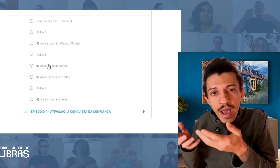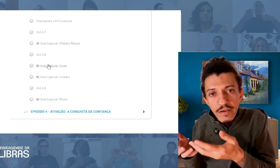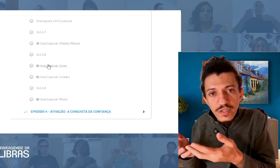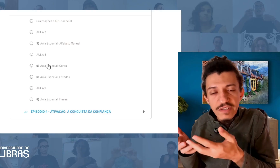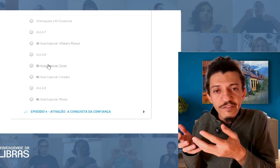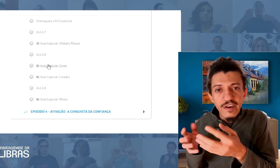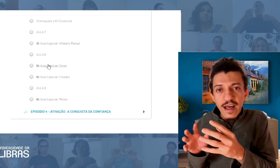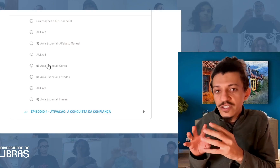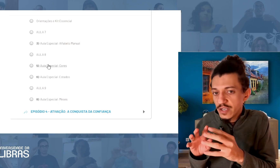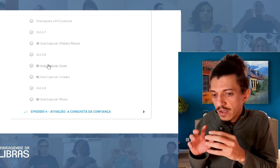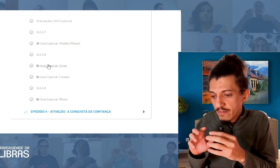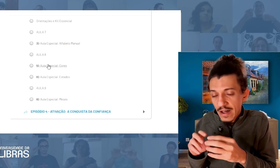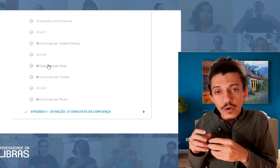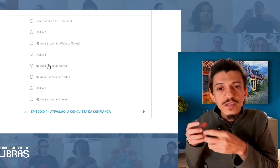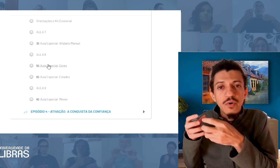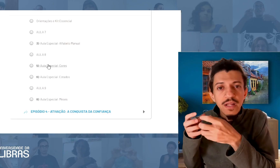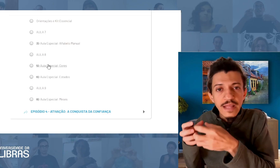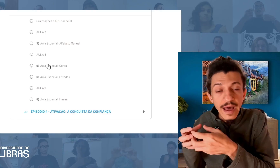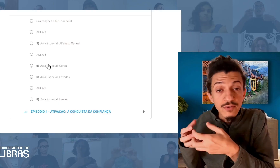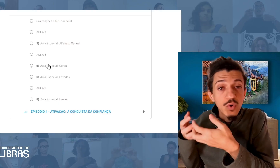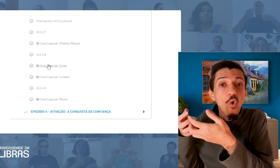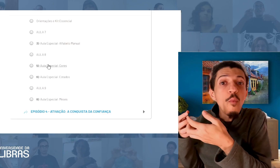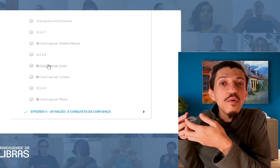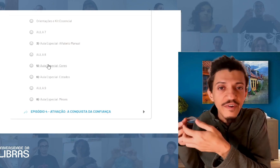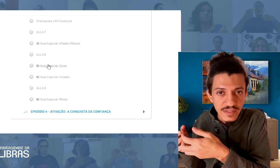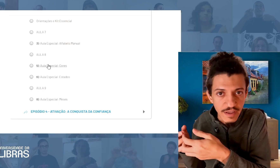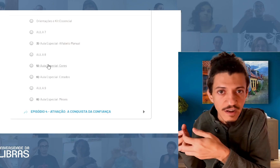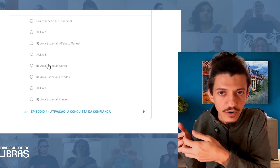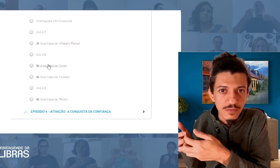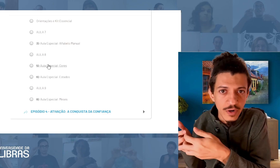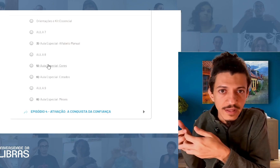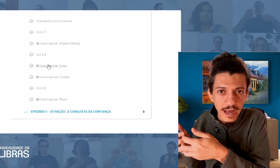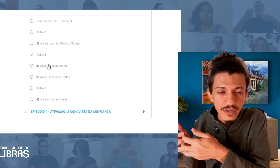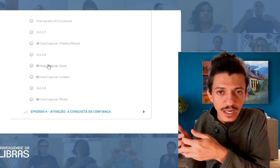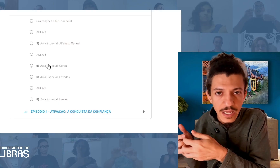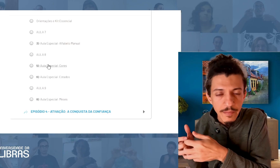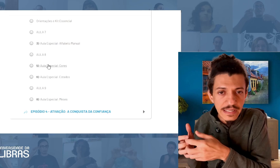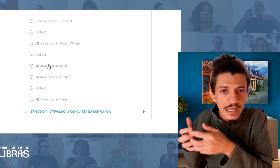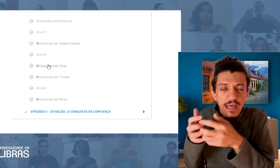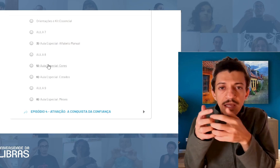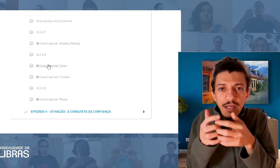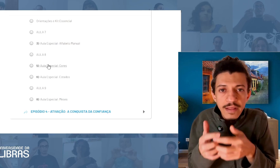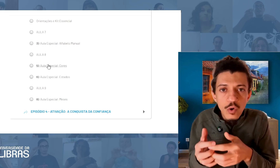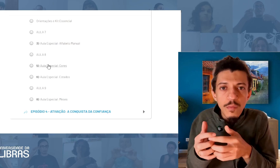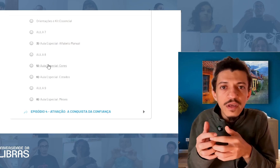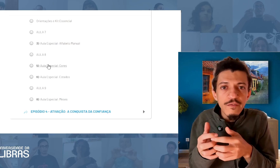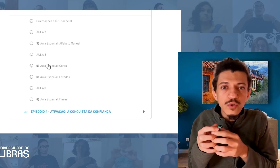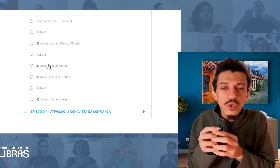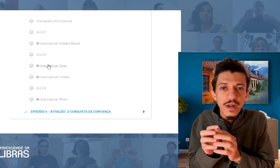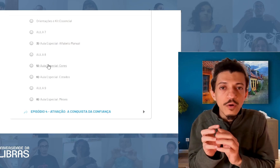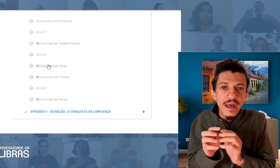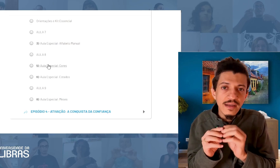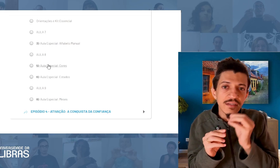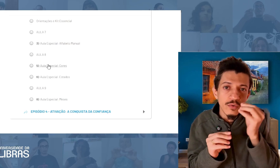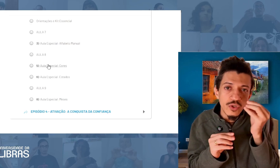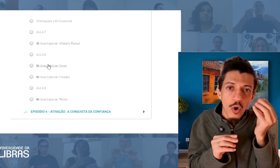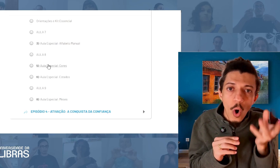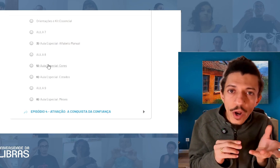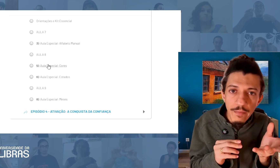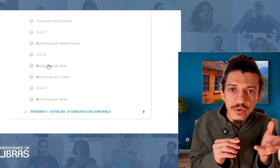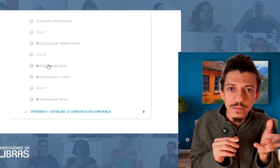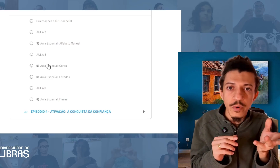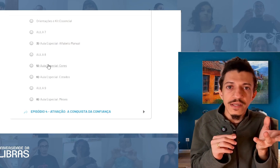quando é que você vai falar de valores monetários e como fazer valores monetários em libras, entender como que funciona a numeração